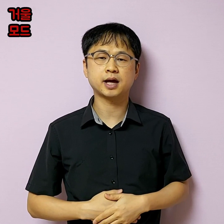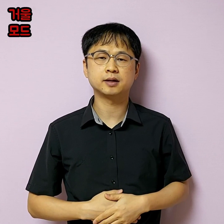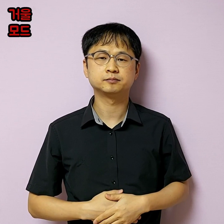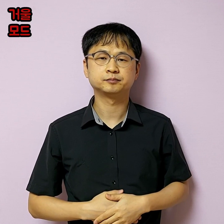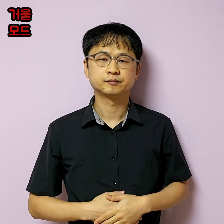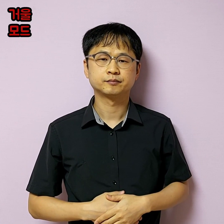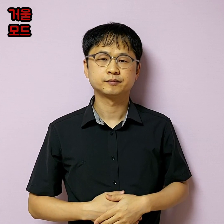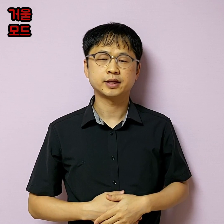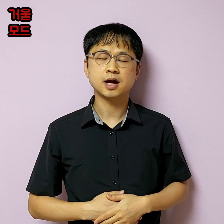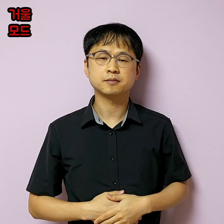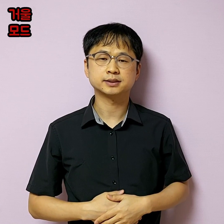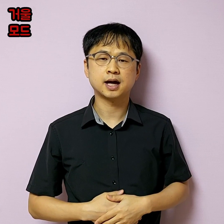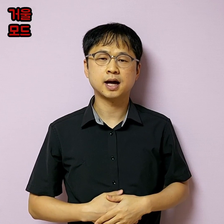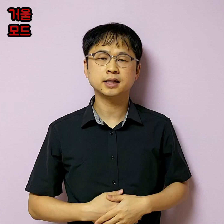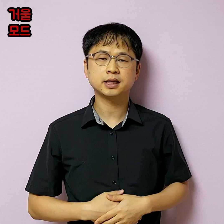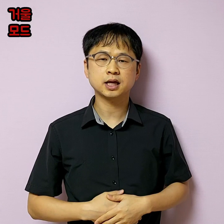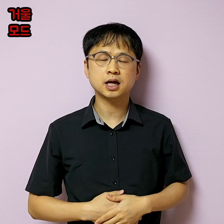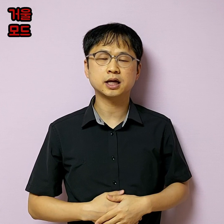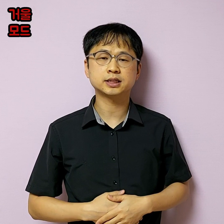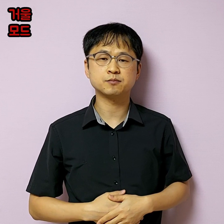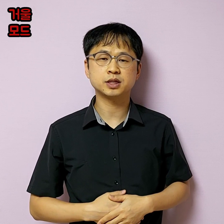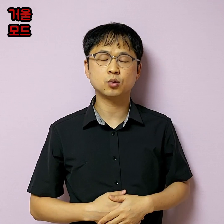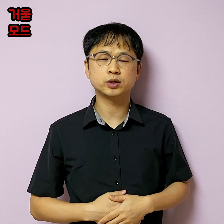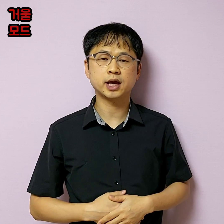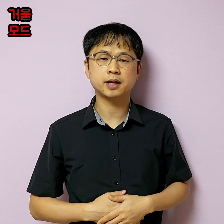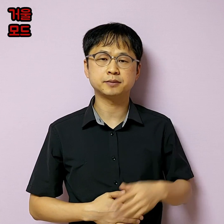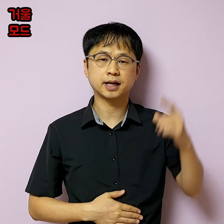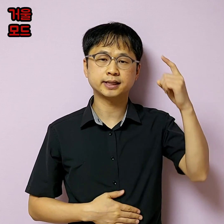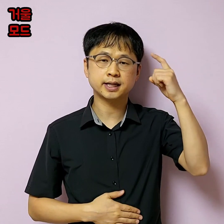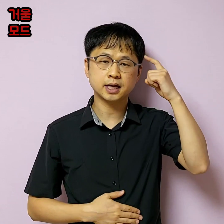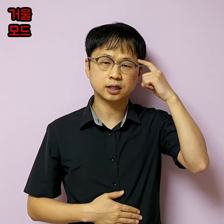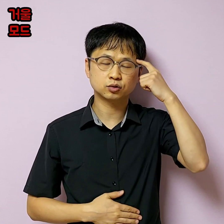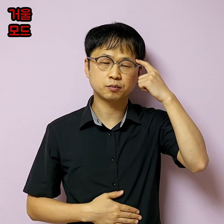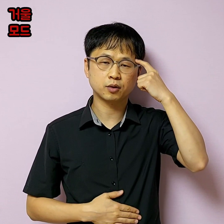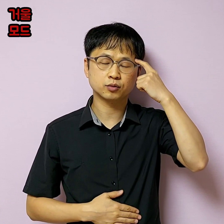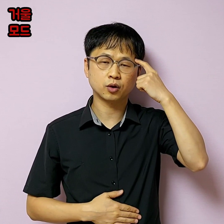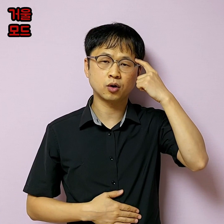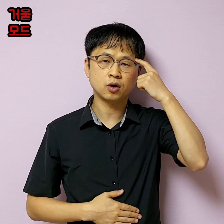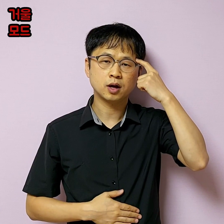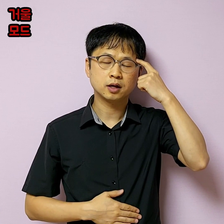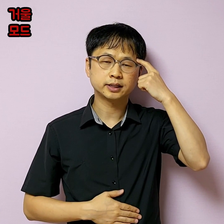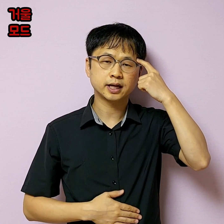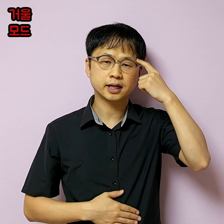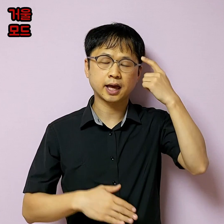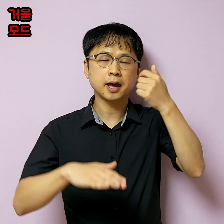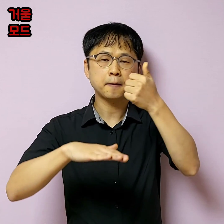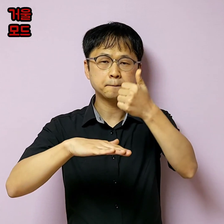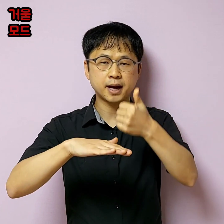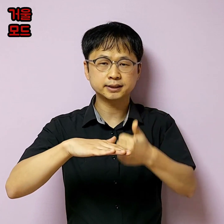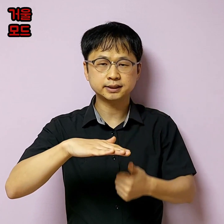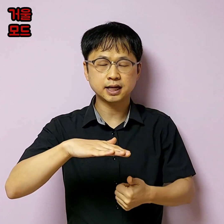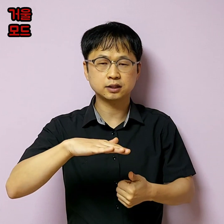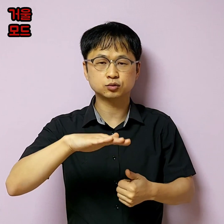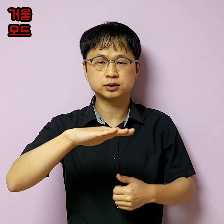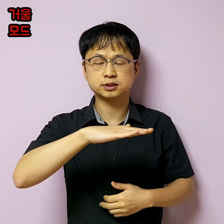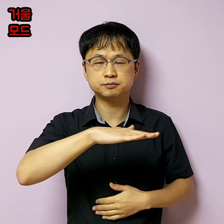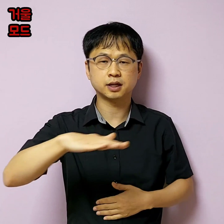됩니다. 네, 다음 가사. 생각에 잠기곤 해입니다. 생각이라는 수어 배웠고요. 생각에 빠지다라는 수어 썼습니다.